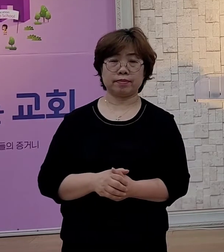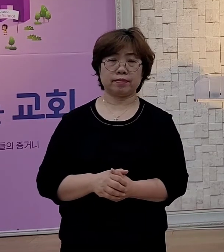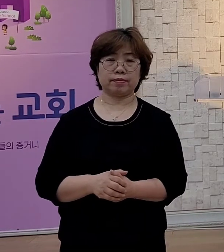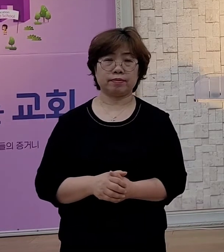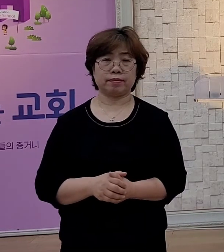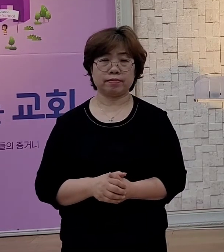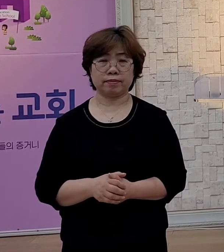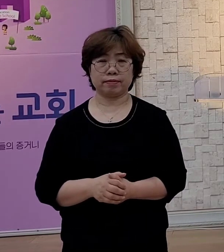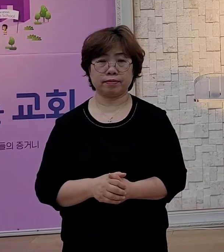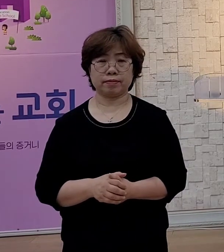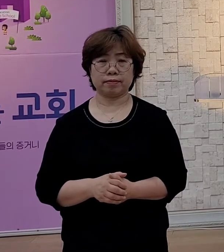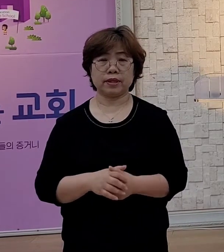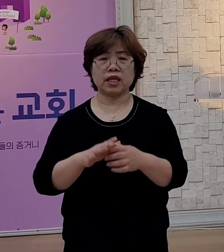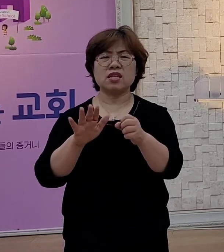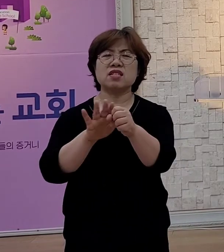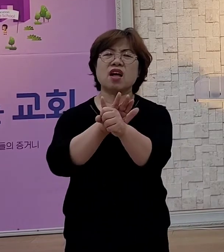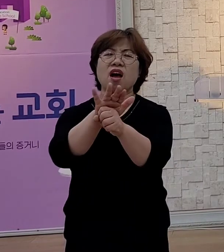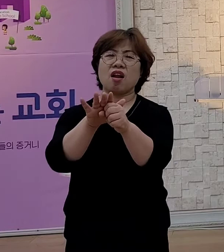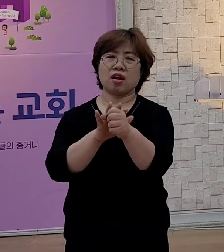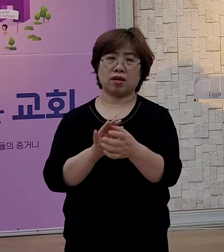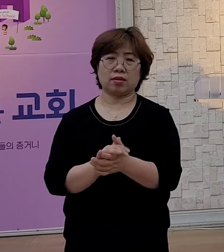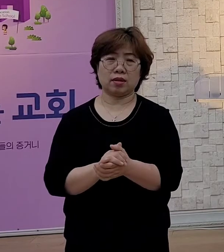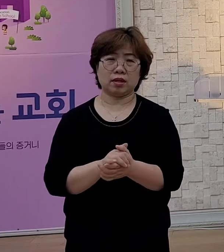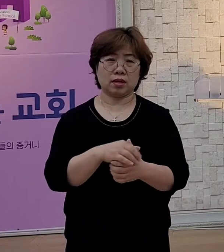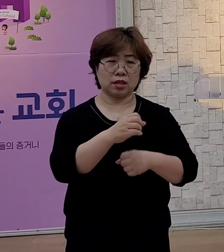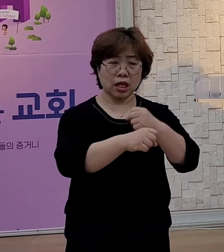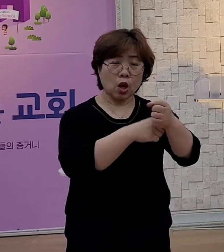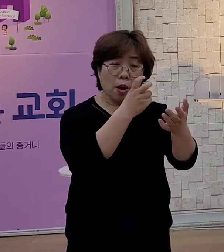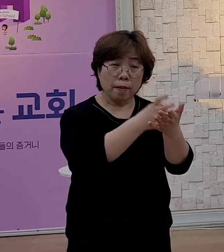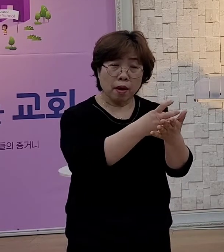복음은 사랑입니다.